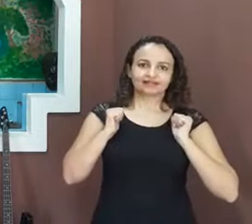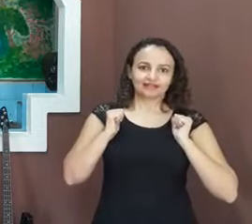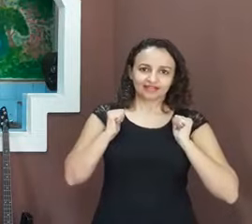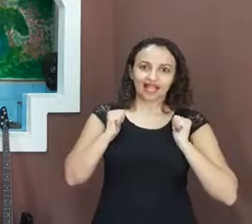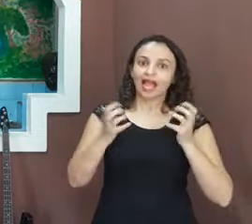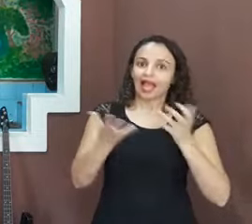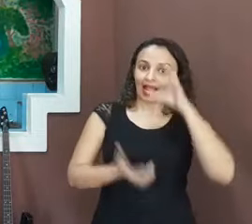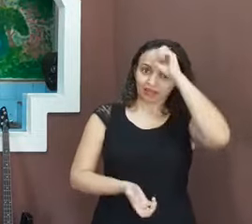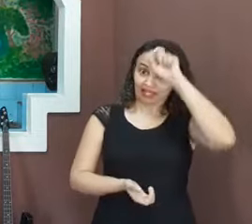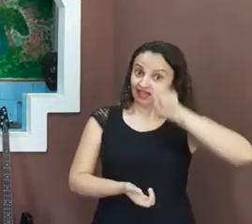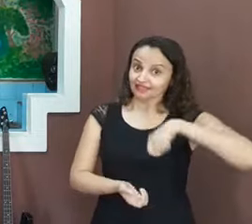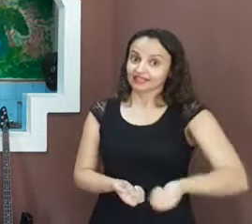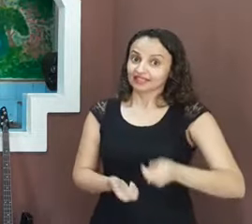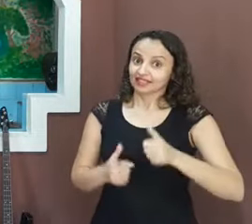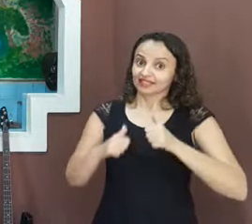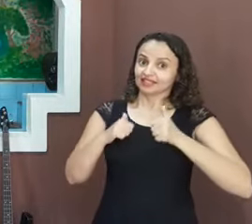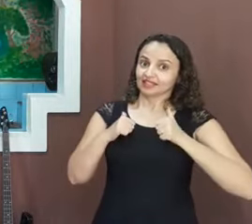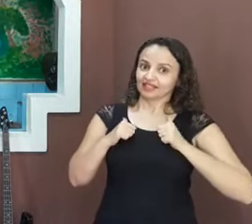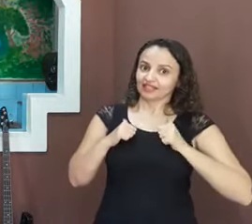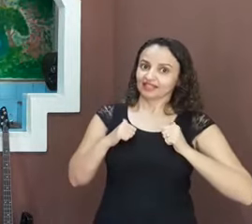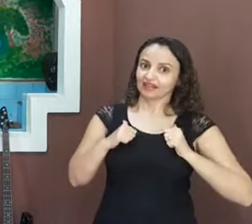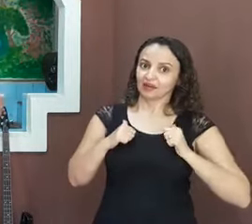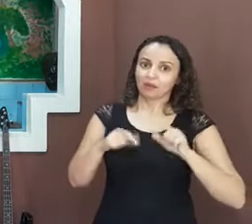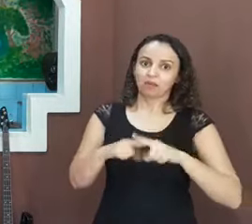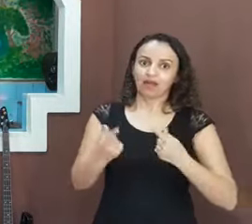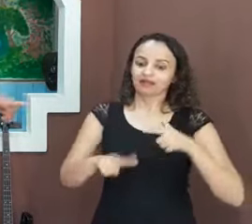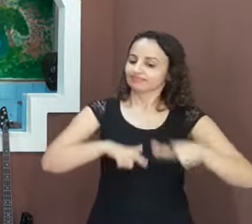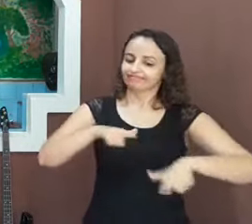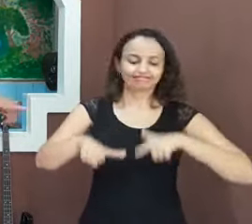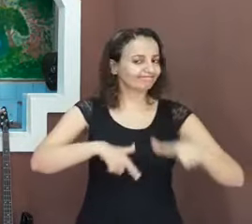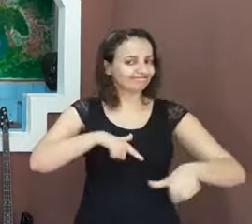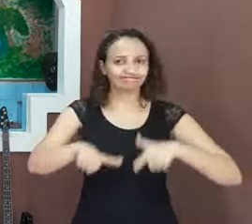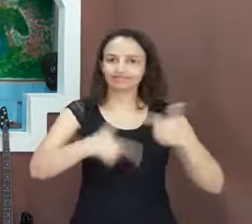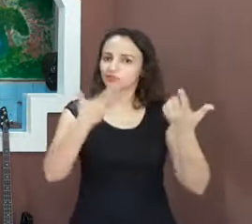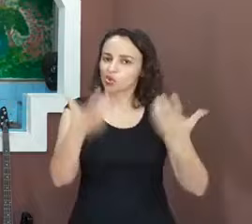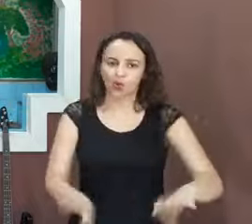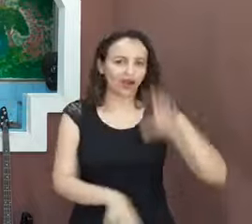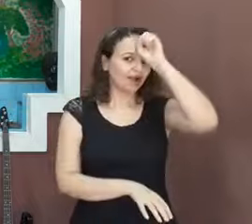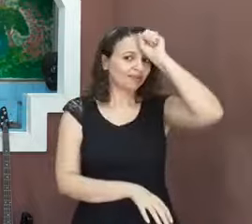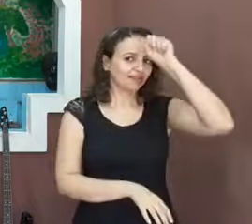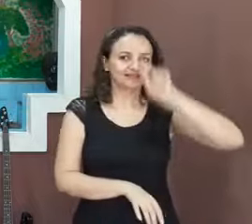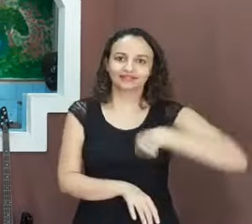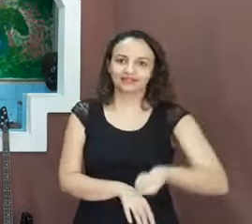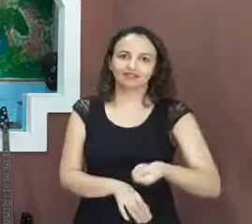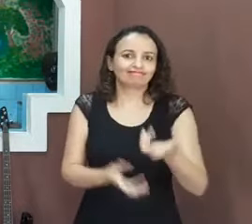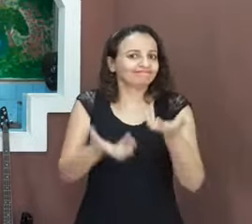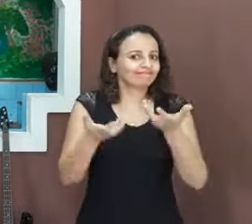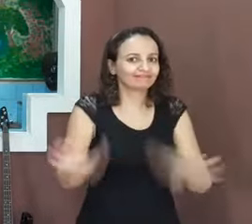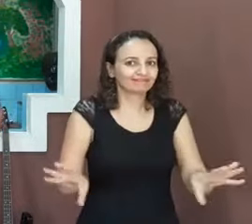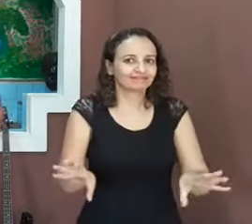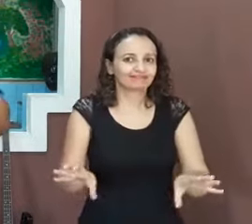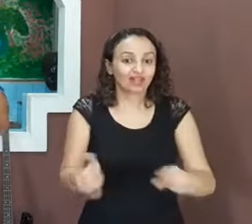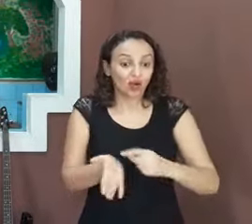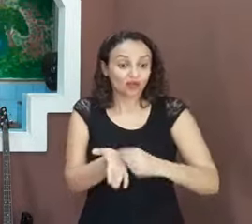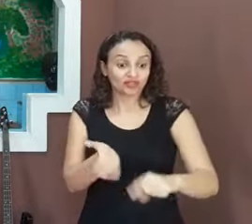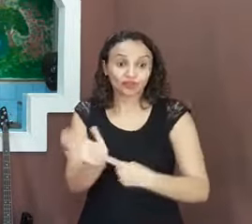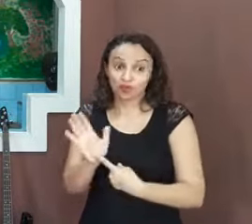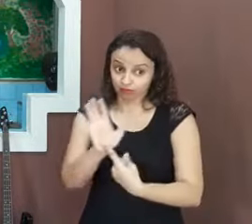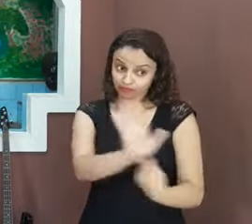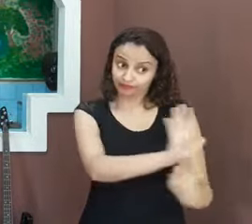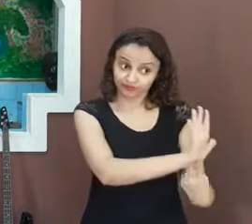descanso, mas não quer aprender do trabalho. Eu vou mostrar um versículo daqui a pouco que é